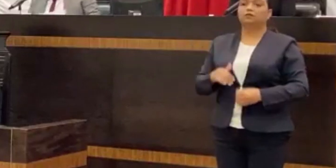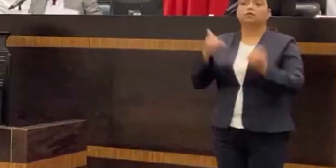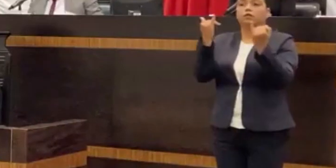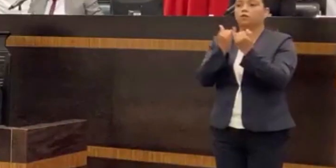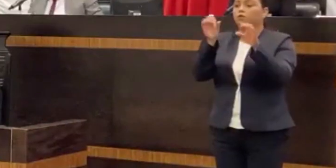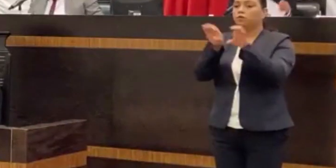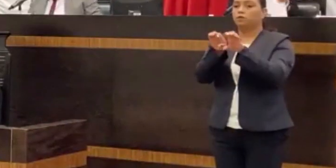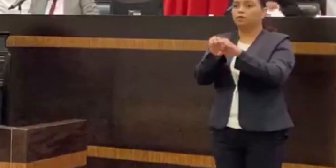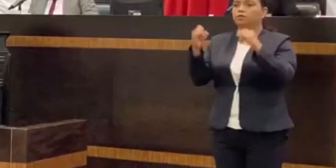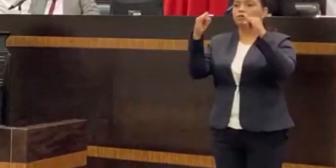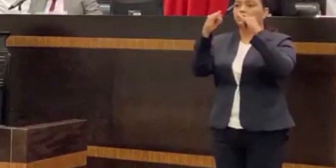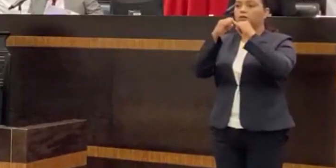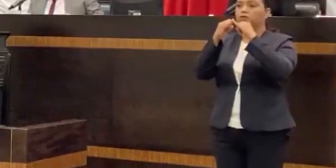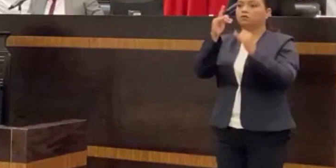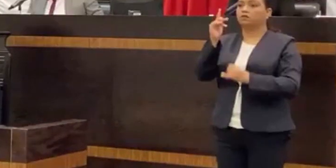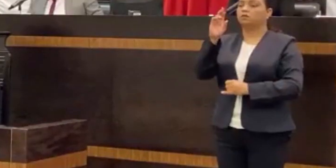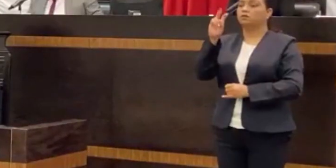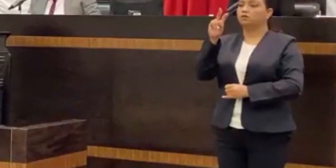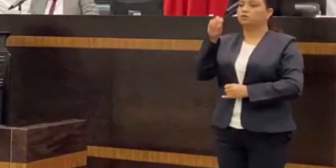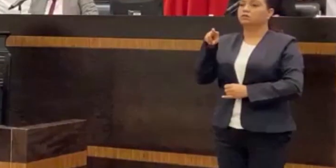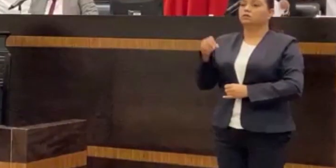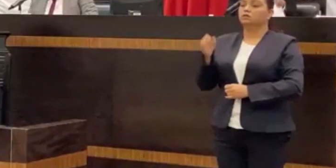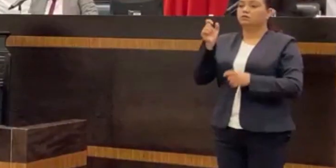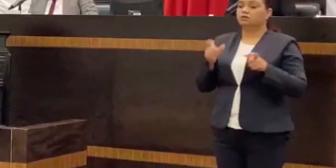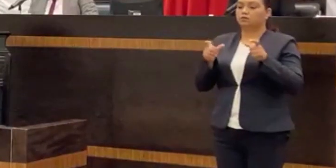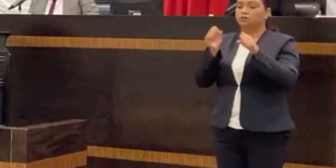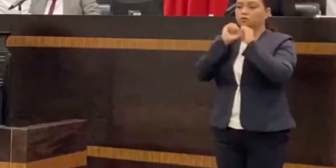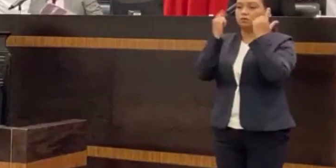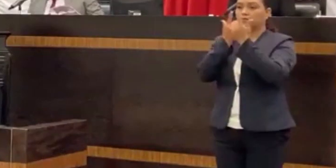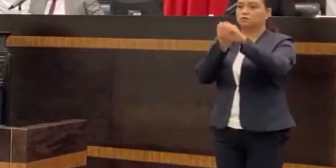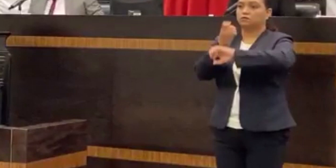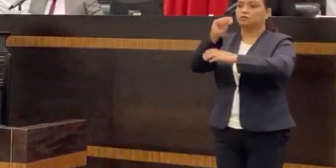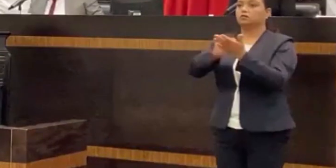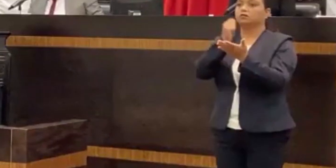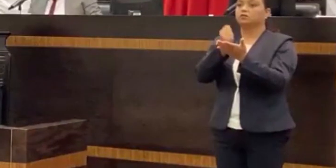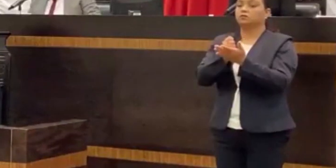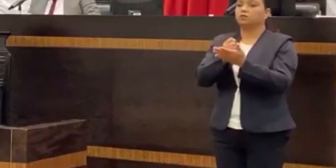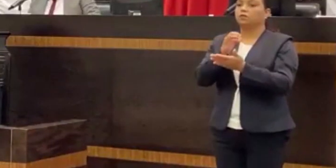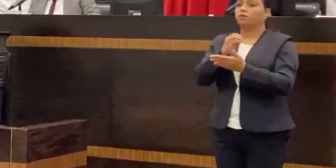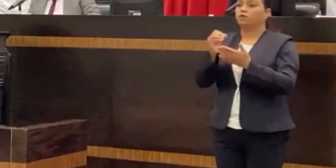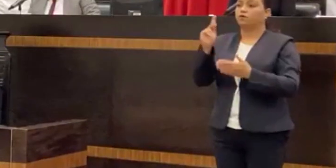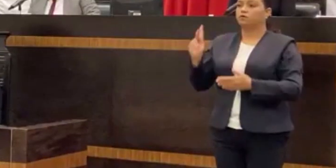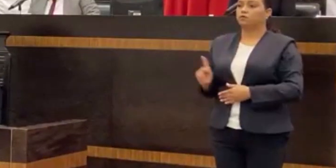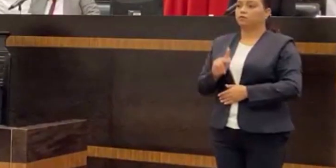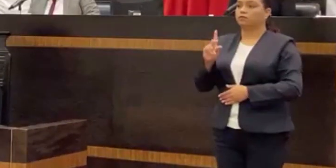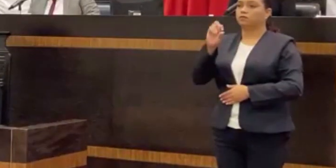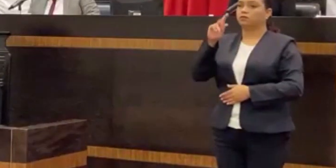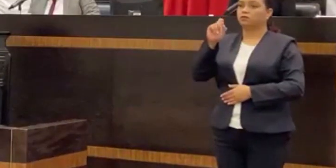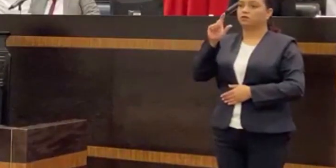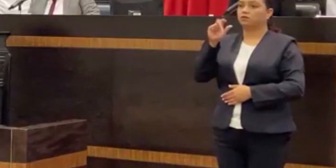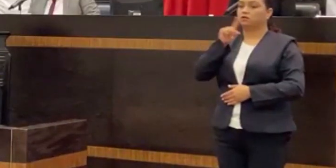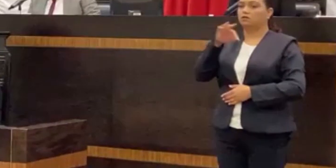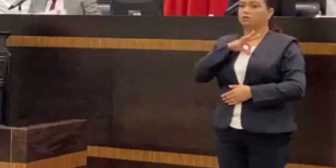la cuarta transformación continúa siendo historia en Tamaulipas ahora es en las comparecencias para la glosa del primer informe de gobierno